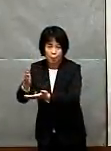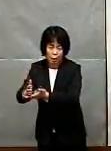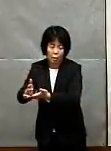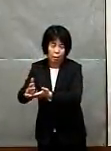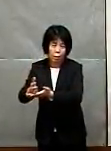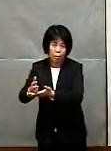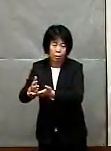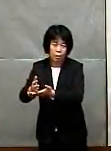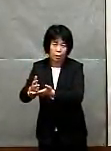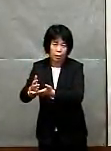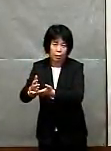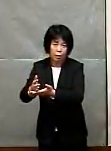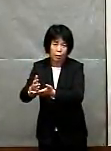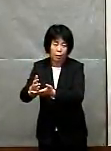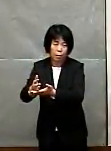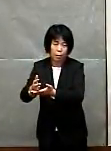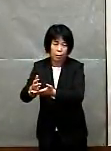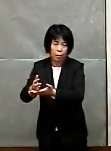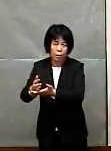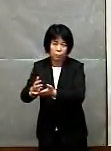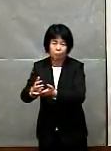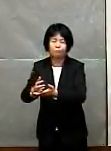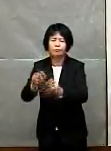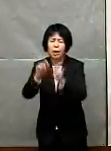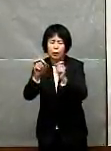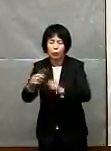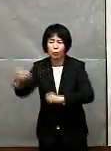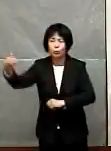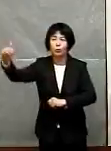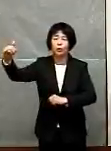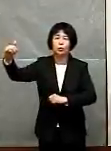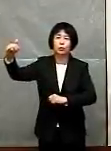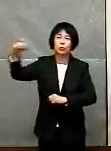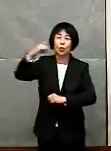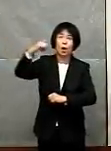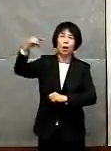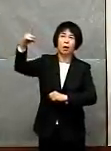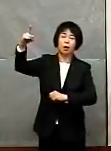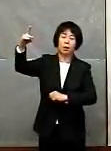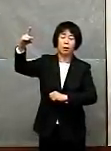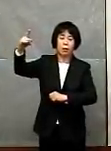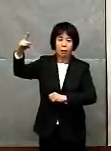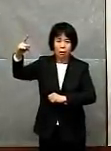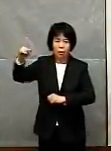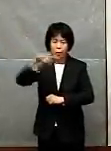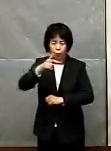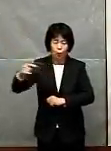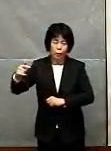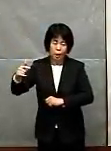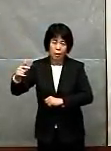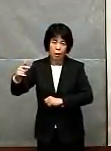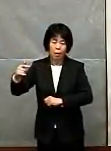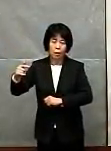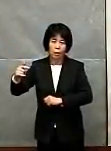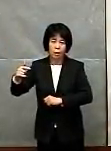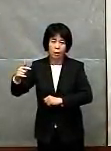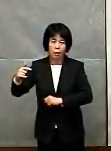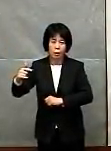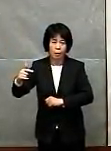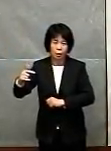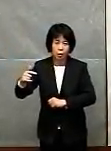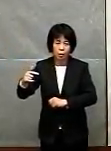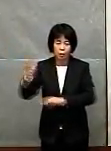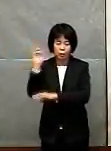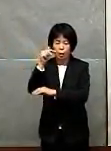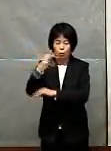空から空港から 本当にいろんな、政府の要人